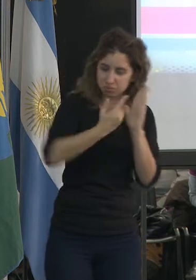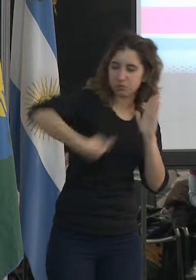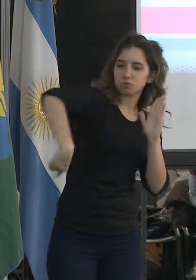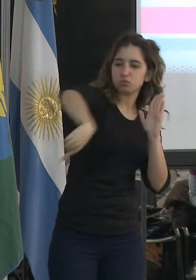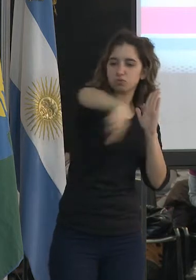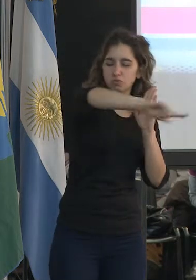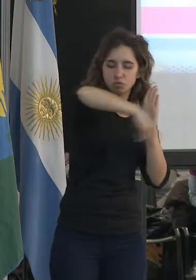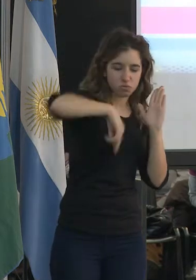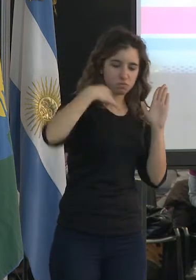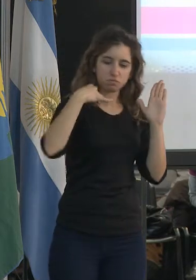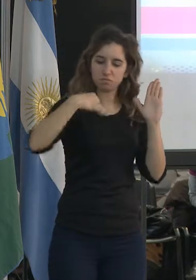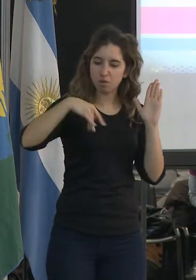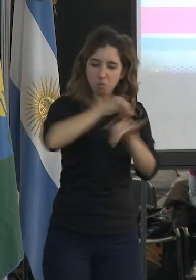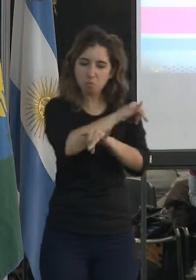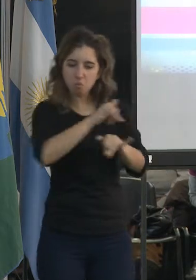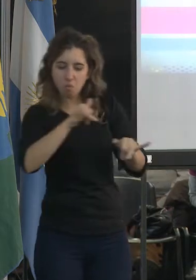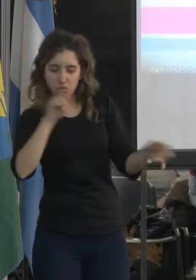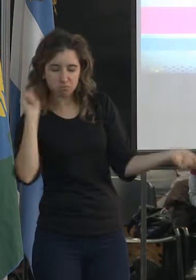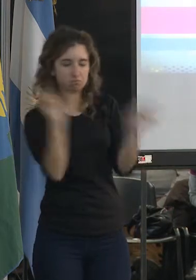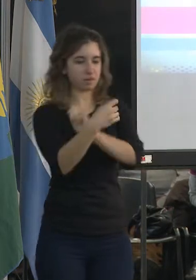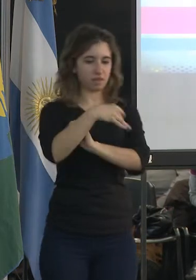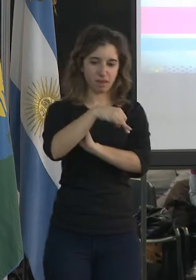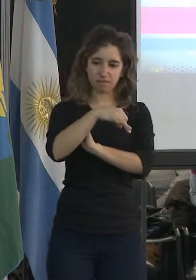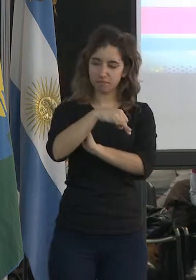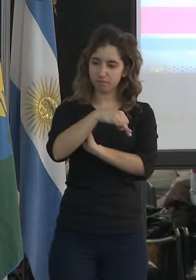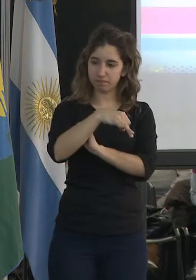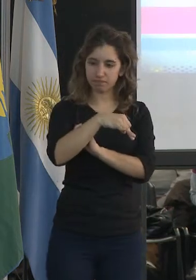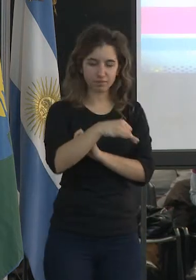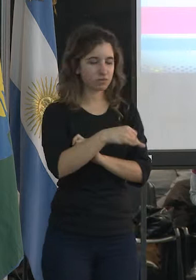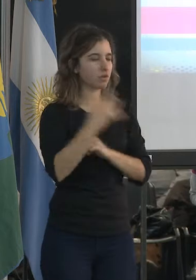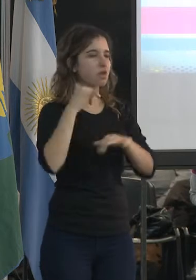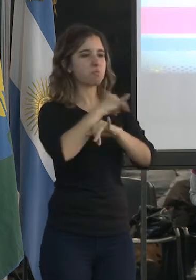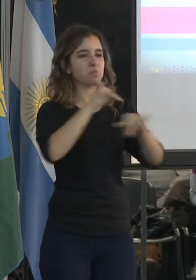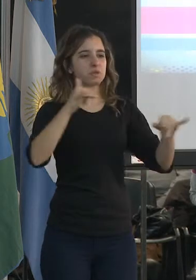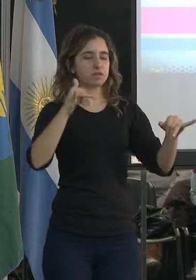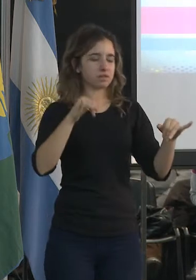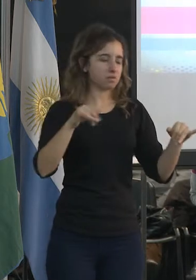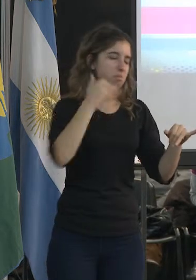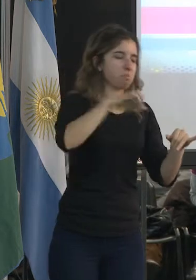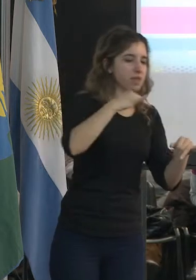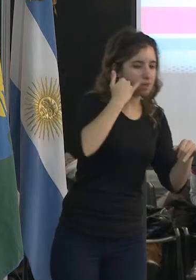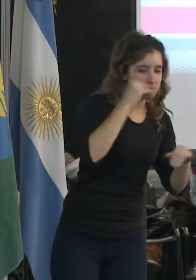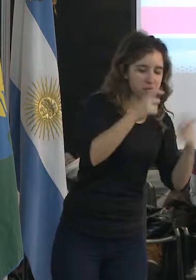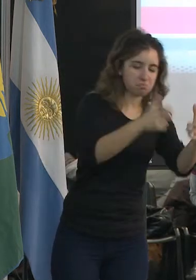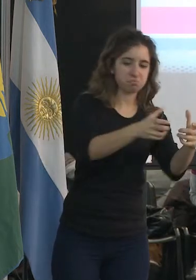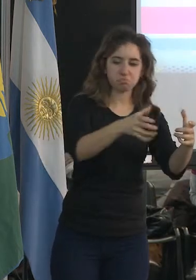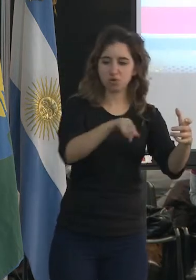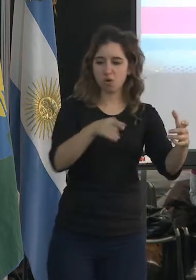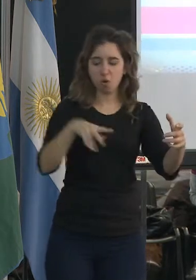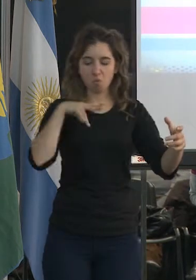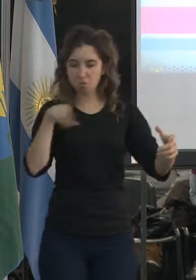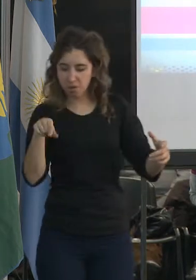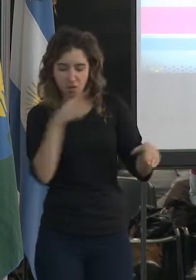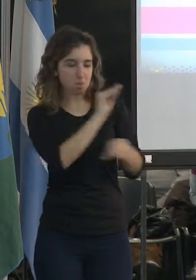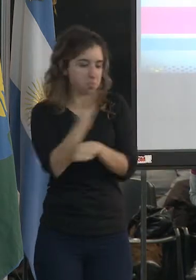grandes monopolios de la publicidad también en la Argentina a publicarlos en los medios locales, sean estos del tercer sector o sean del sector privado